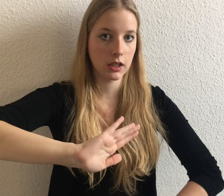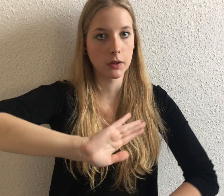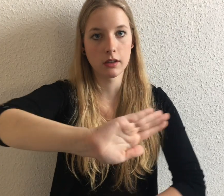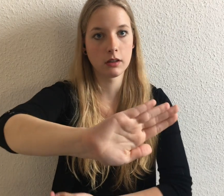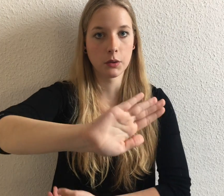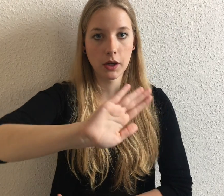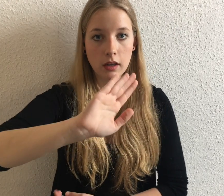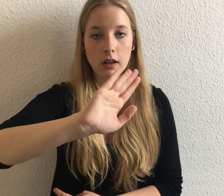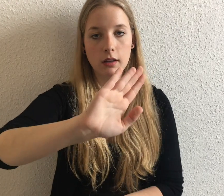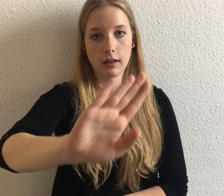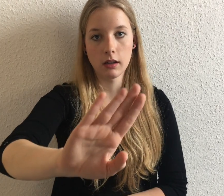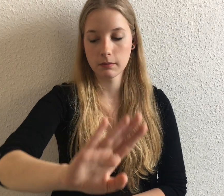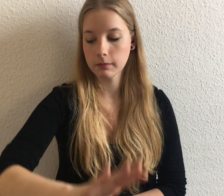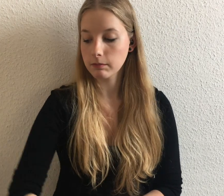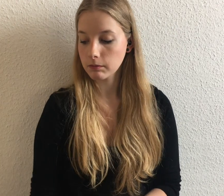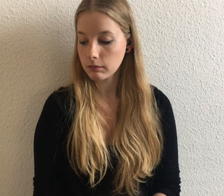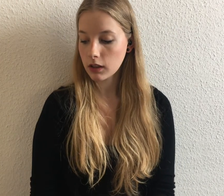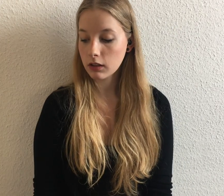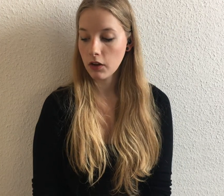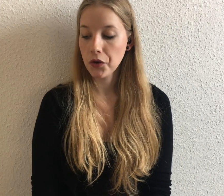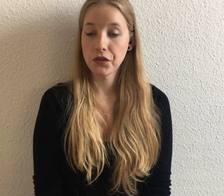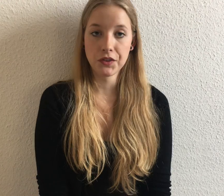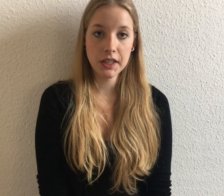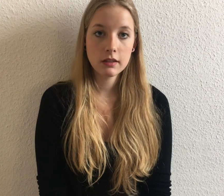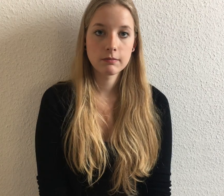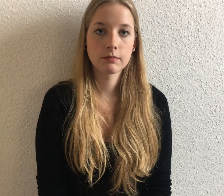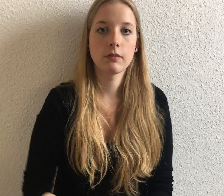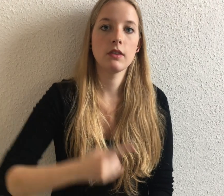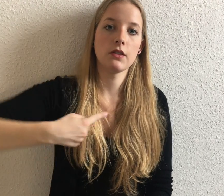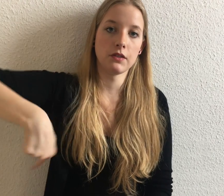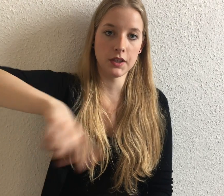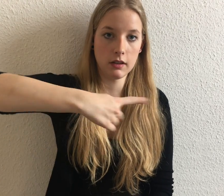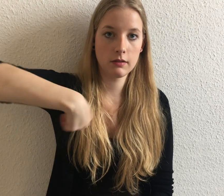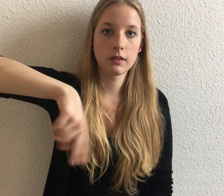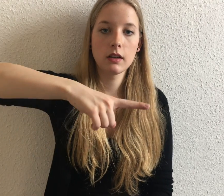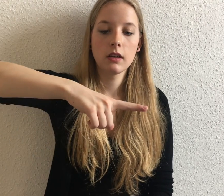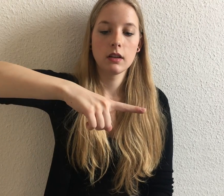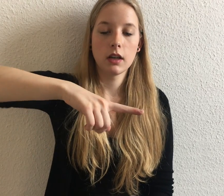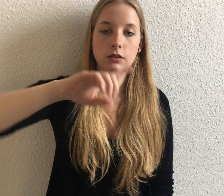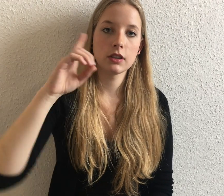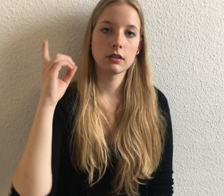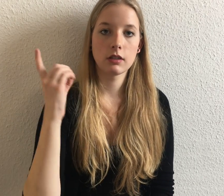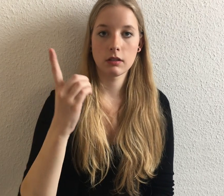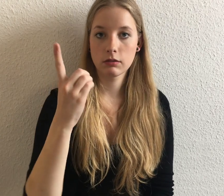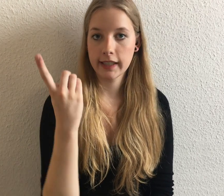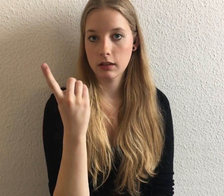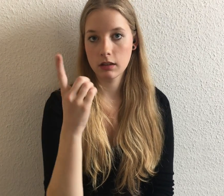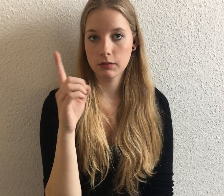damit berühren. Dein. Wir. Wir. Also das zeigt dann halt wieder